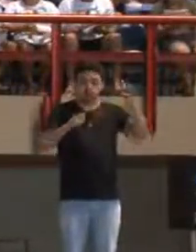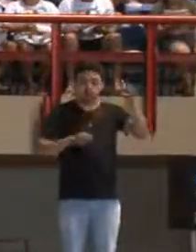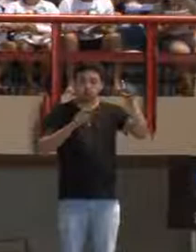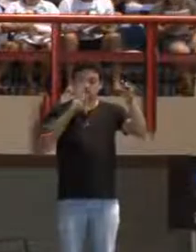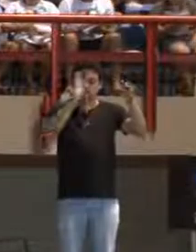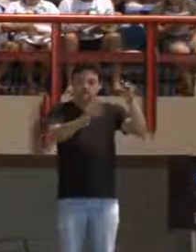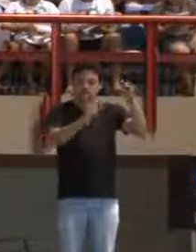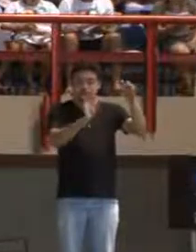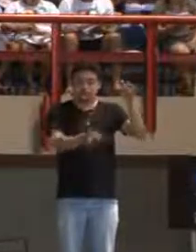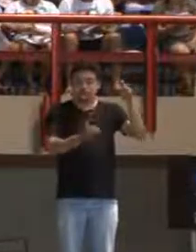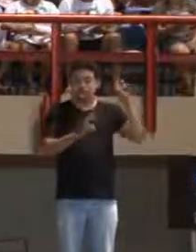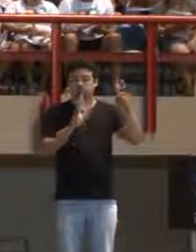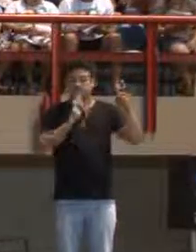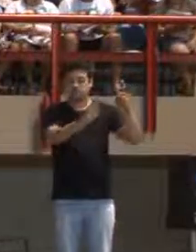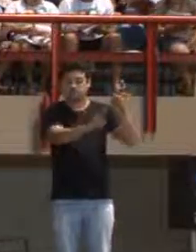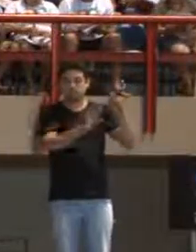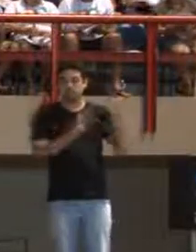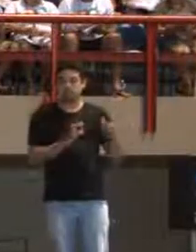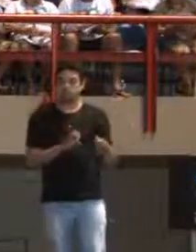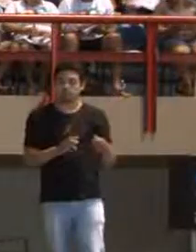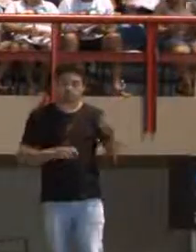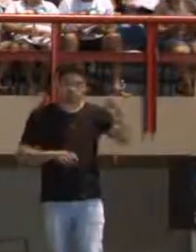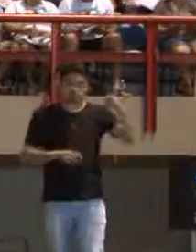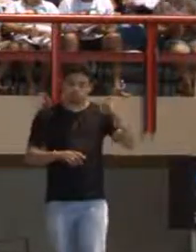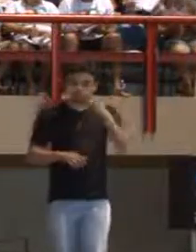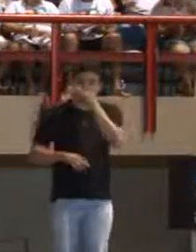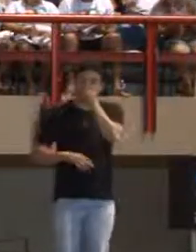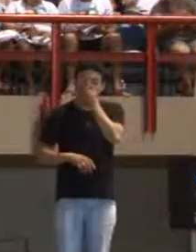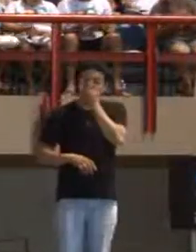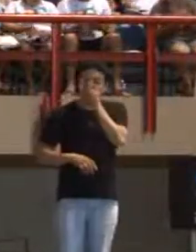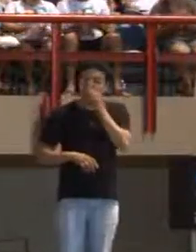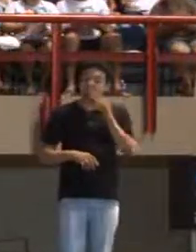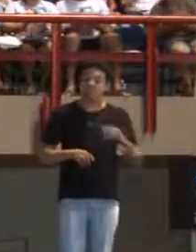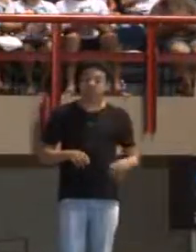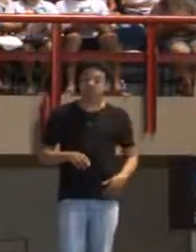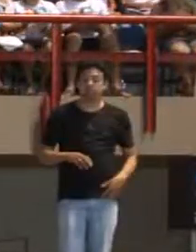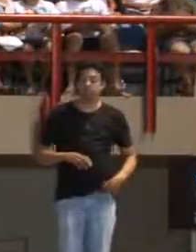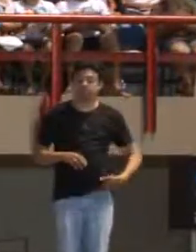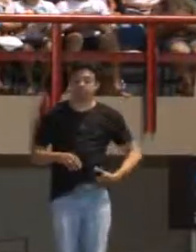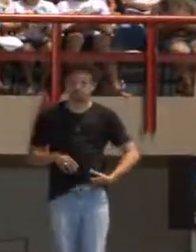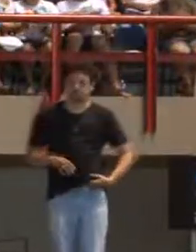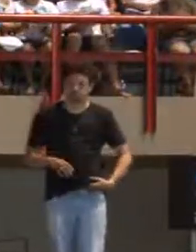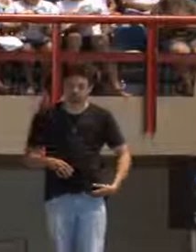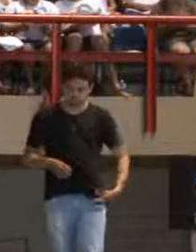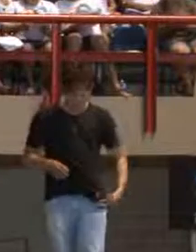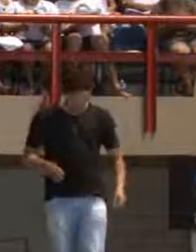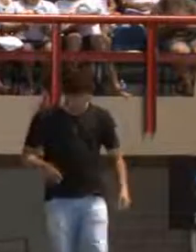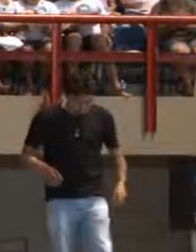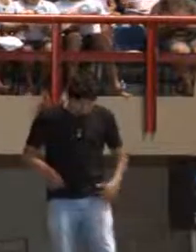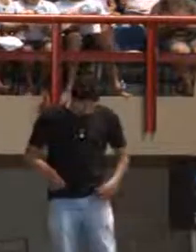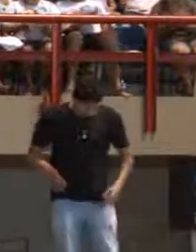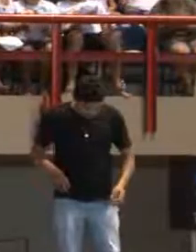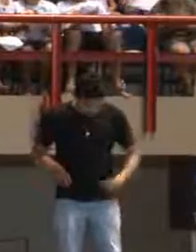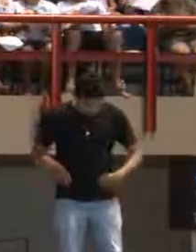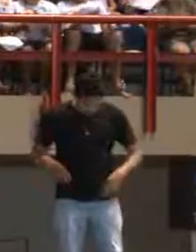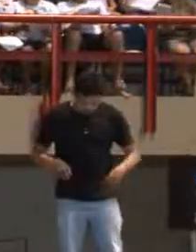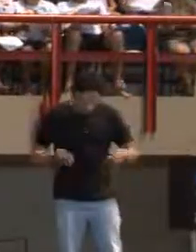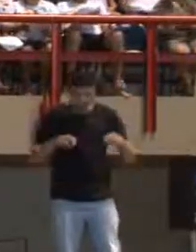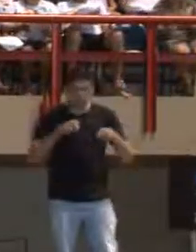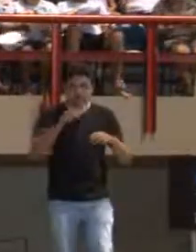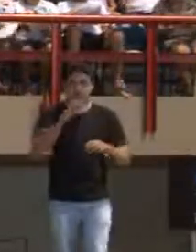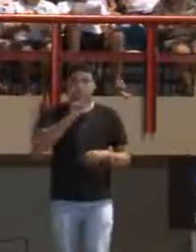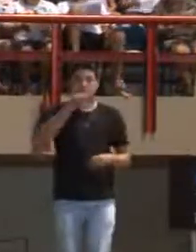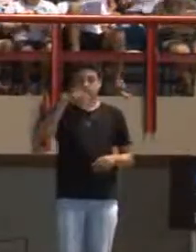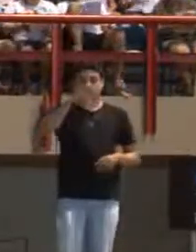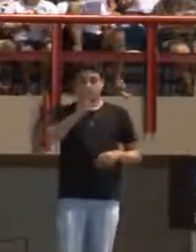está correto, é a resposta da primeira questão. Vamos para a segunda. GNV versus